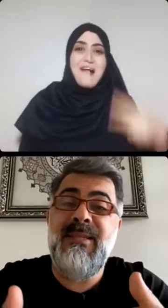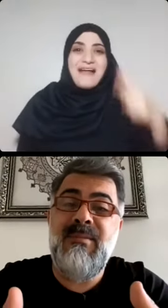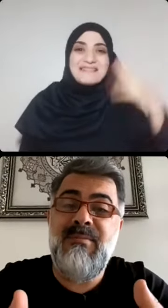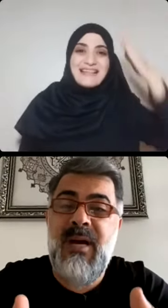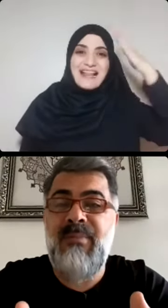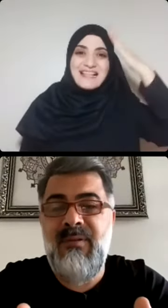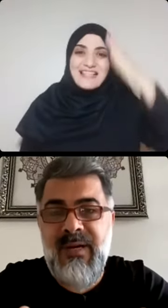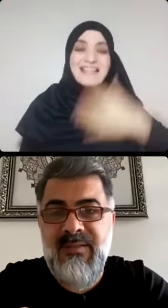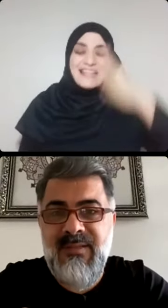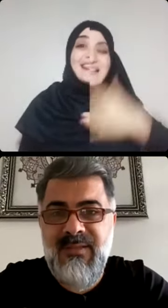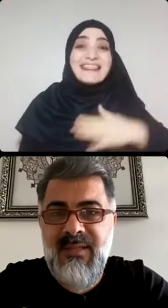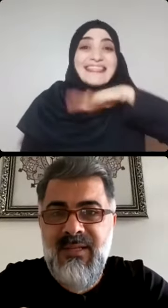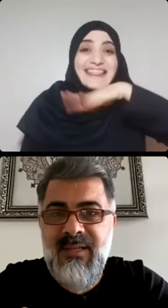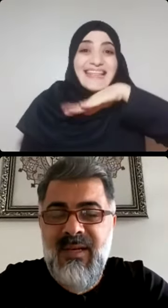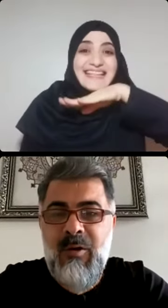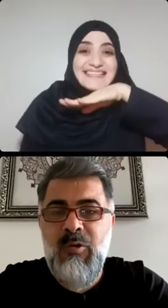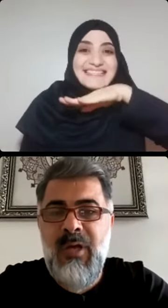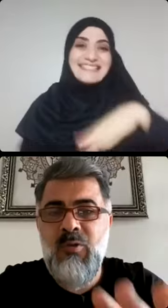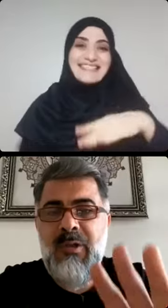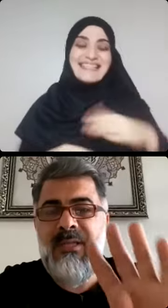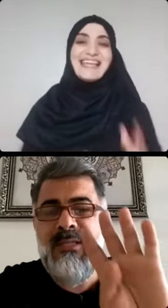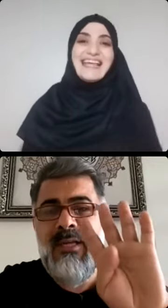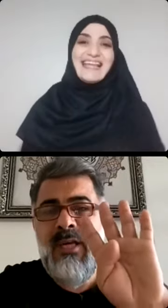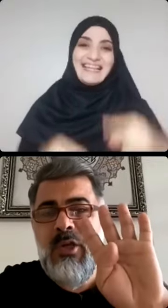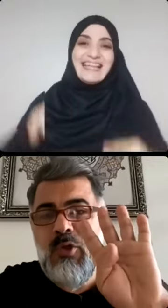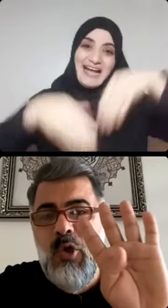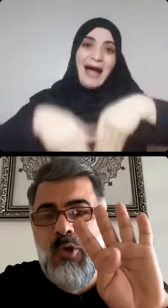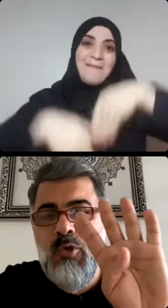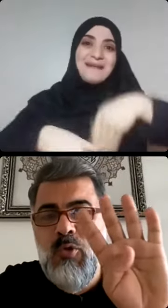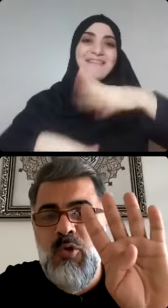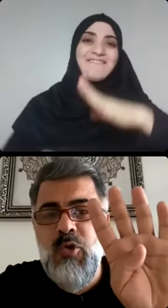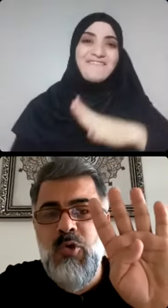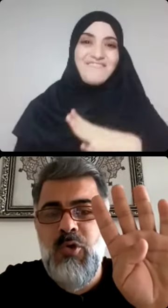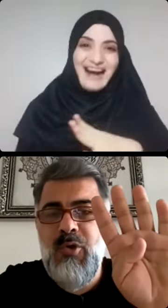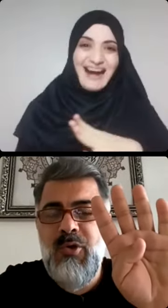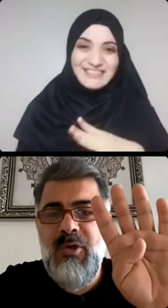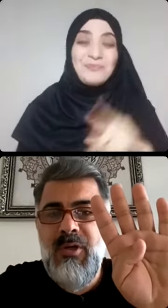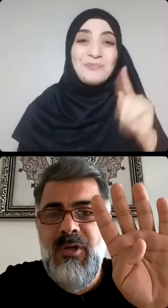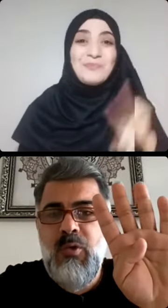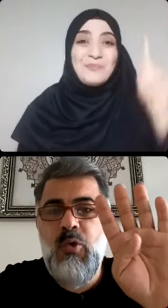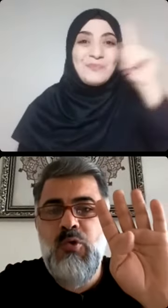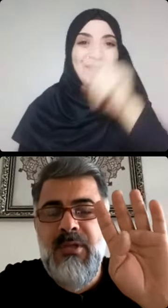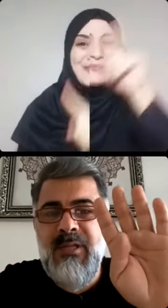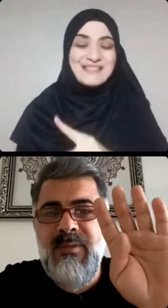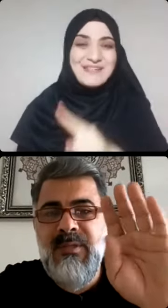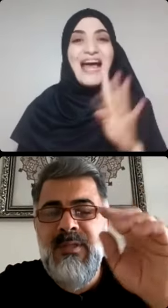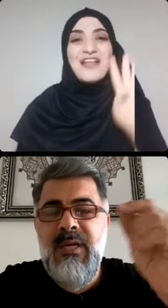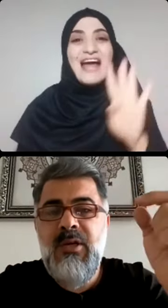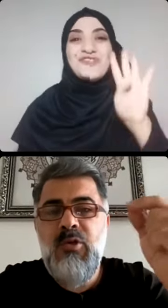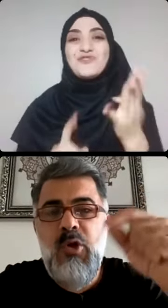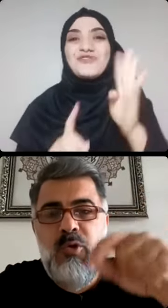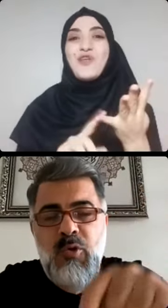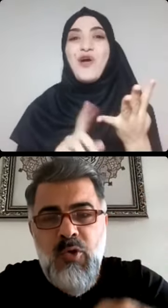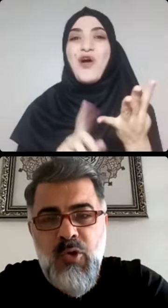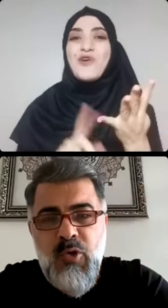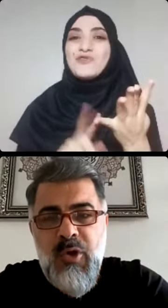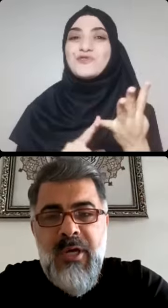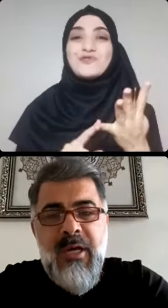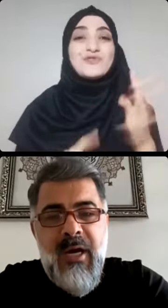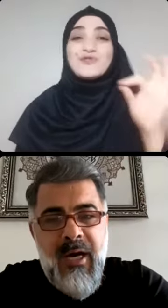dedesinin kabri vardır. Ondan dolayı dördüncü kutsalımız,